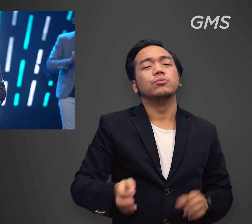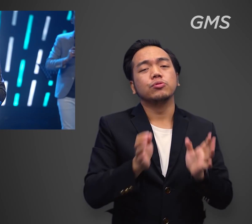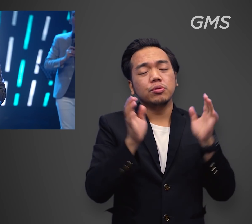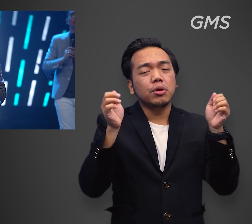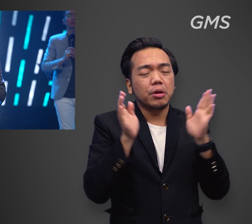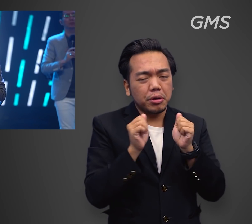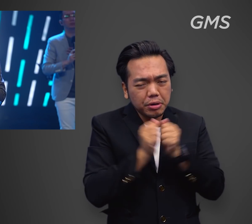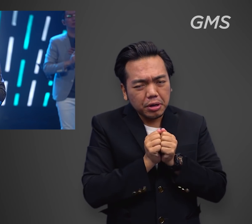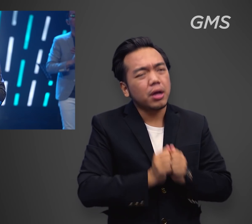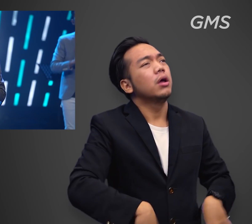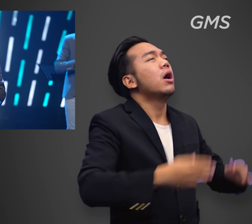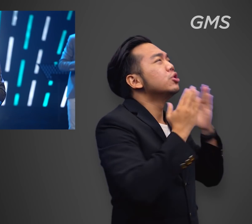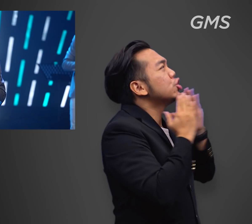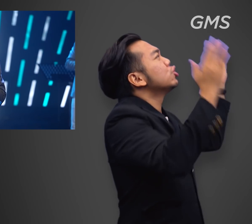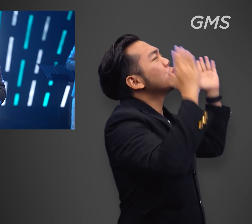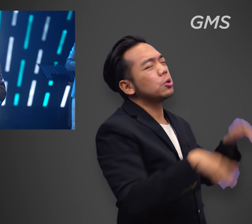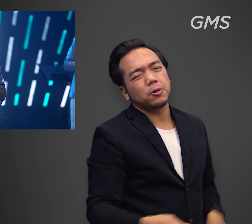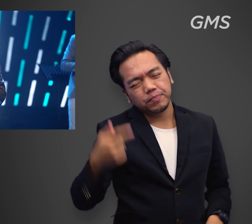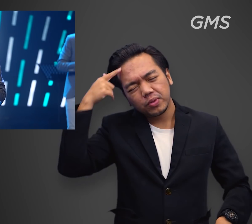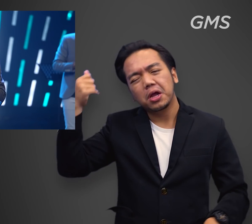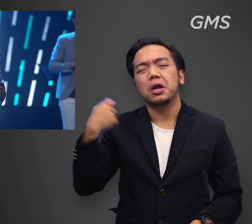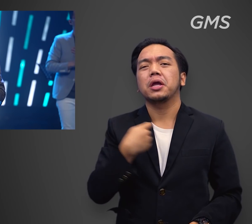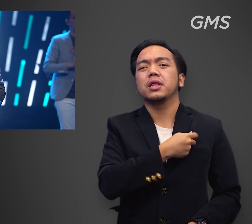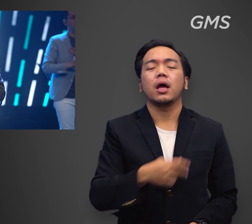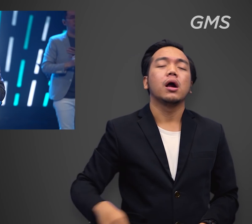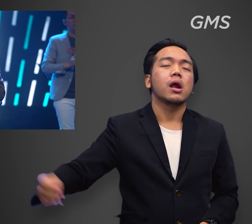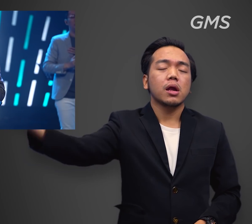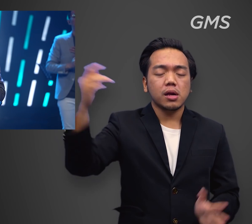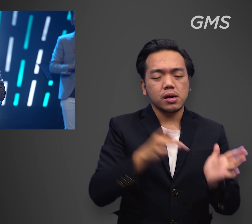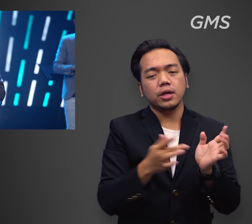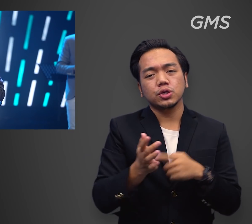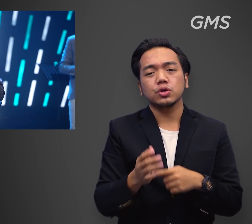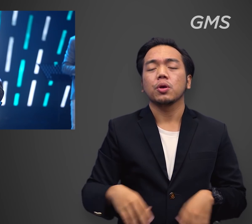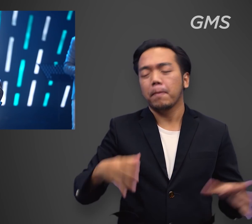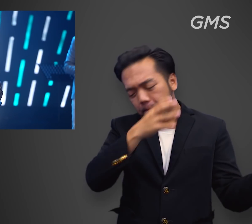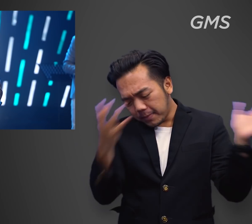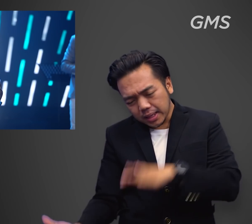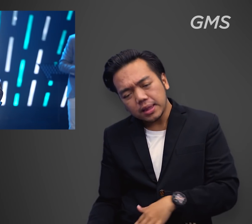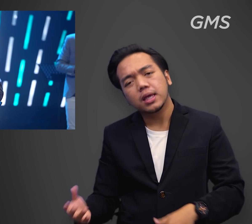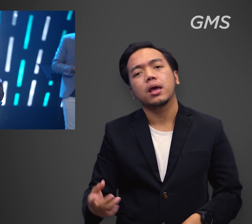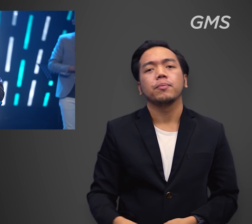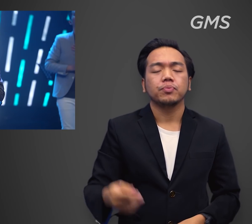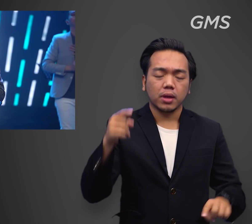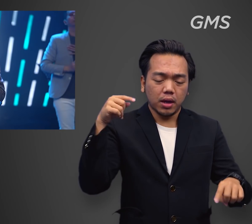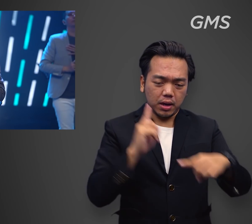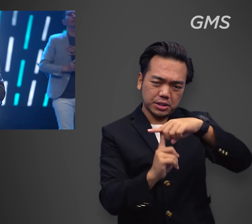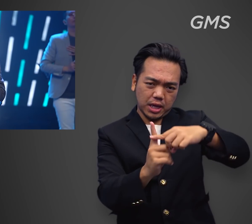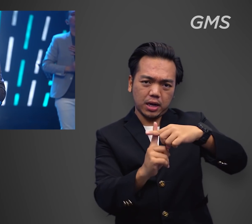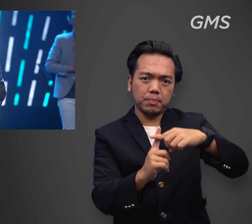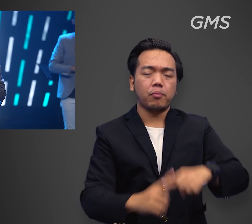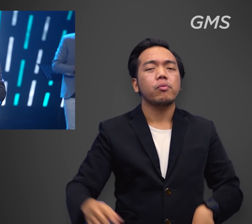ucapan syukur. Karena kita sudah diselamatkan oleh karena Yesus rela mati di atas kayu salib untuk